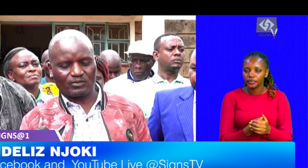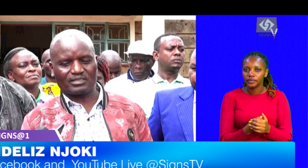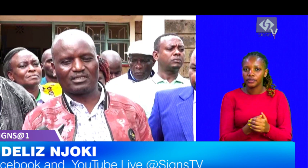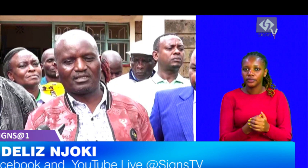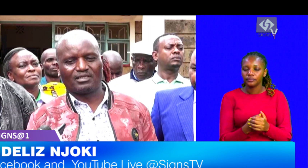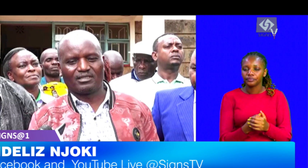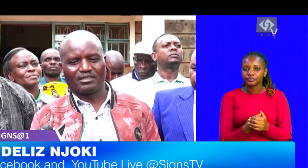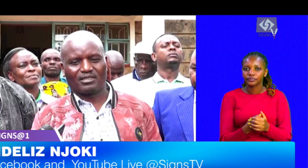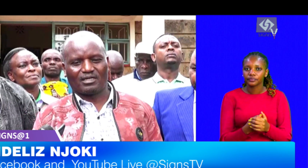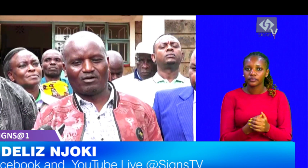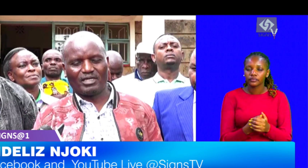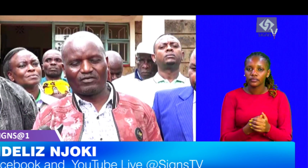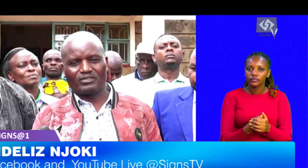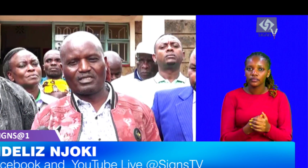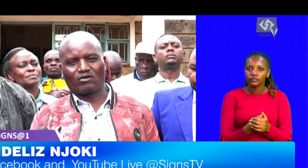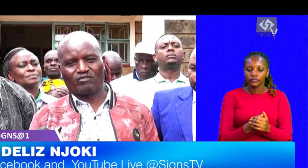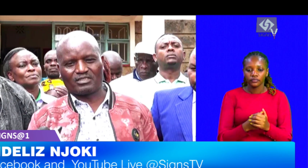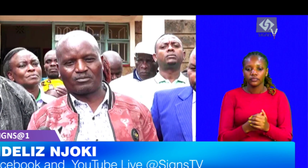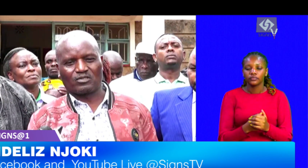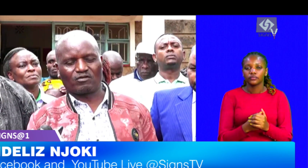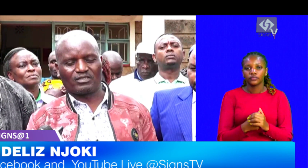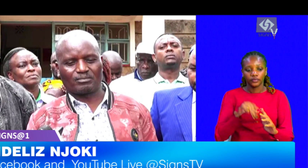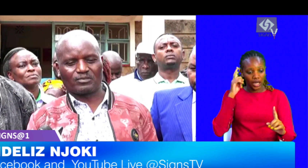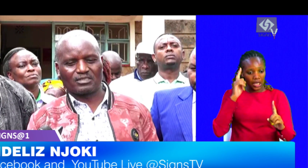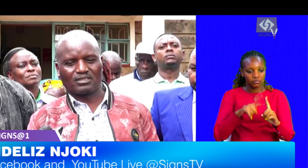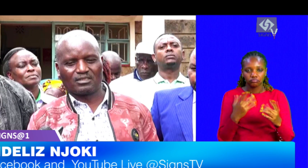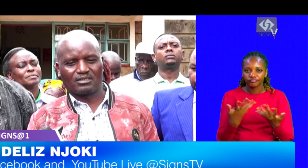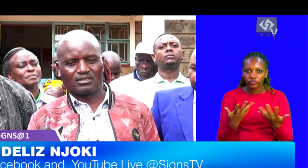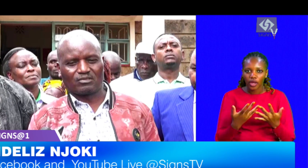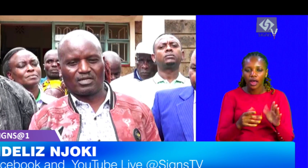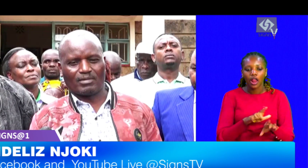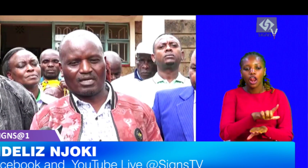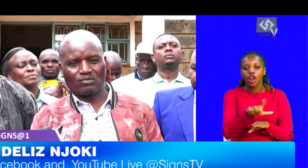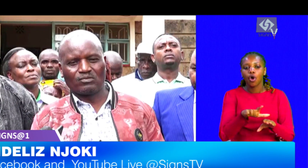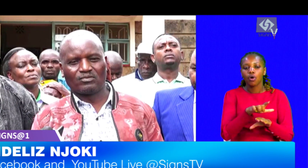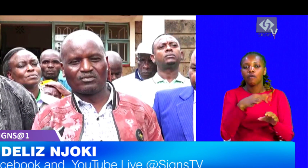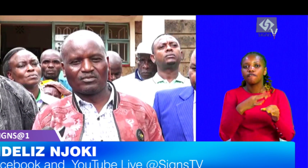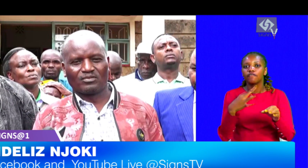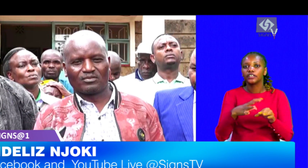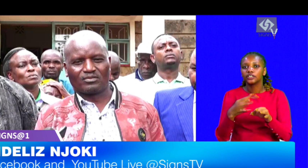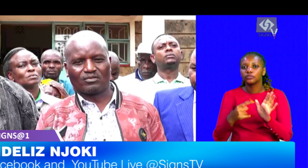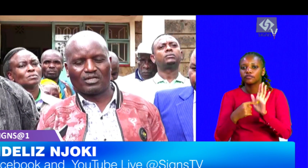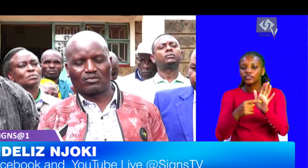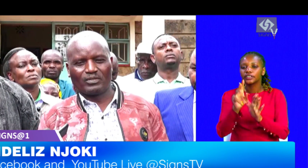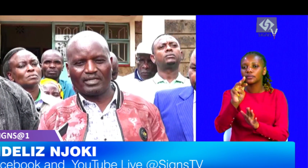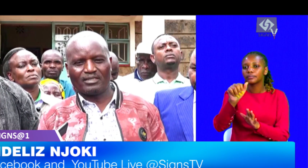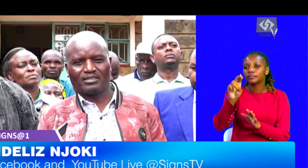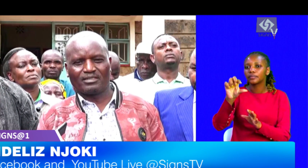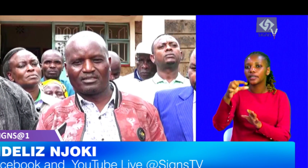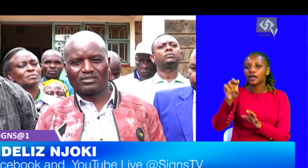Project, our main value chain is local vegetables. Local vegetables, tuko na managu, tuko na kunde,